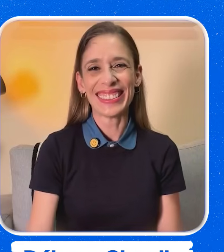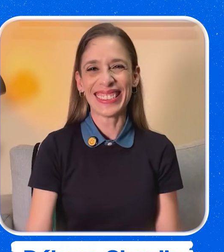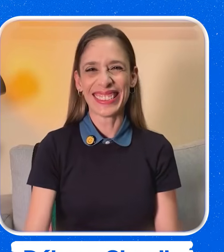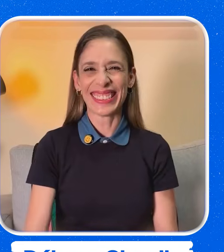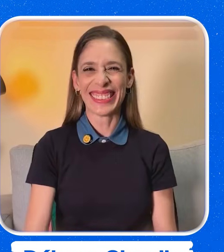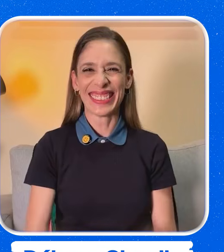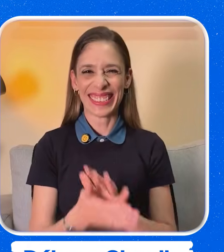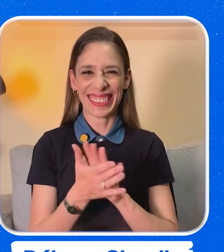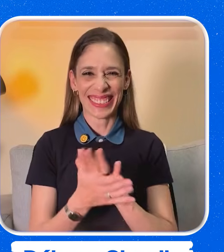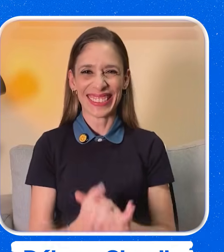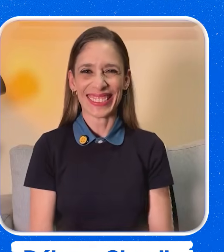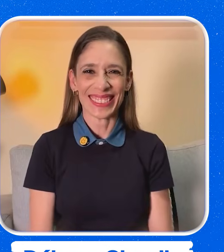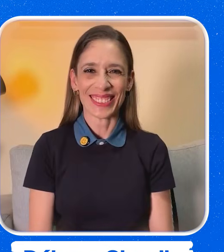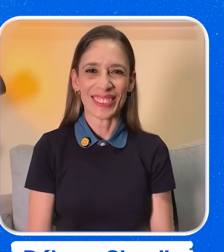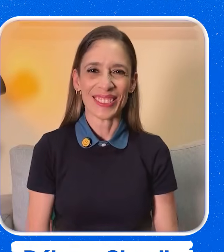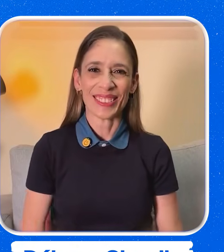mim.